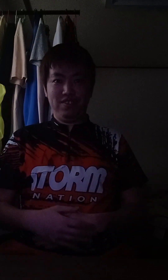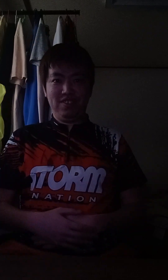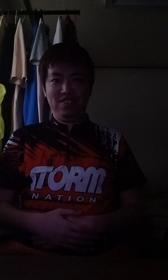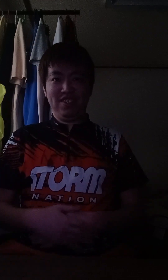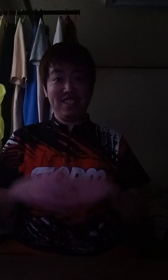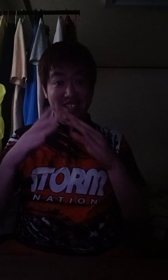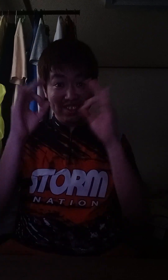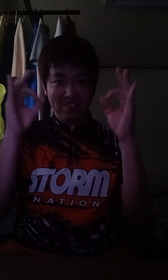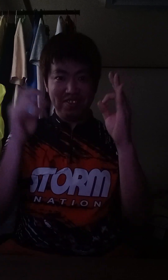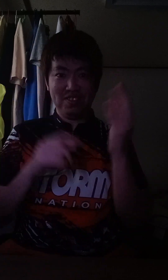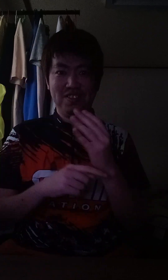여기를 다 보여.